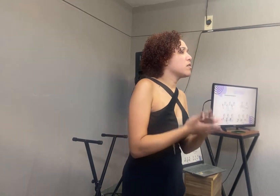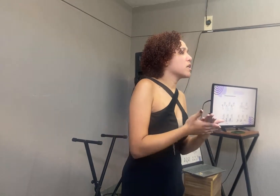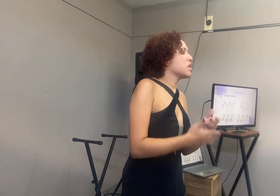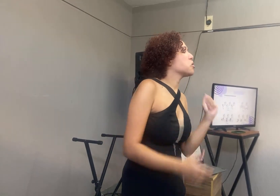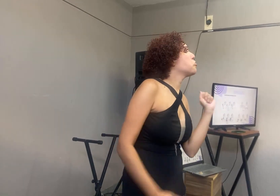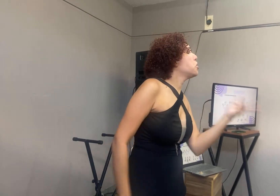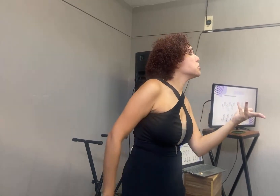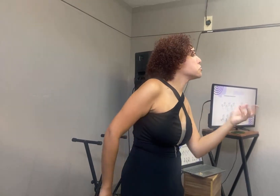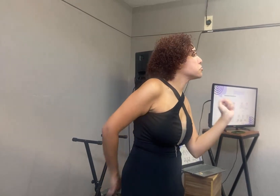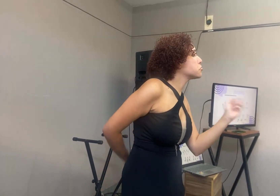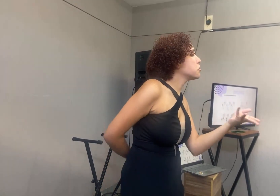Saldo. Quanto?